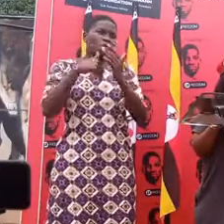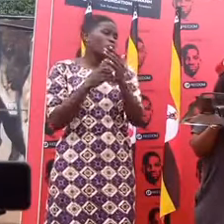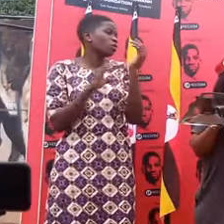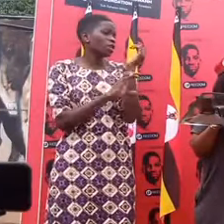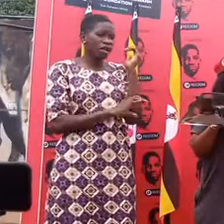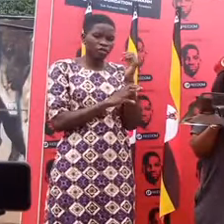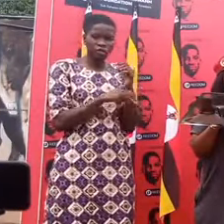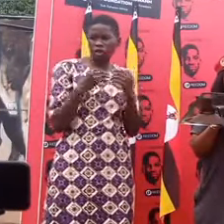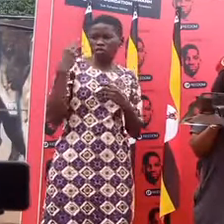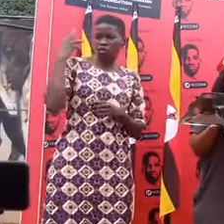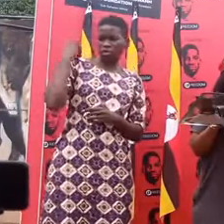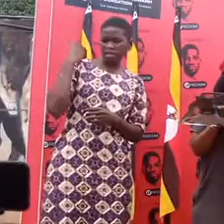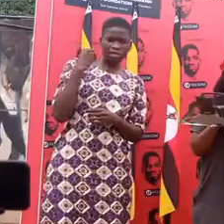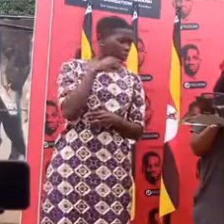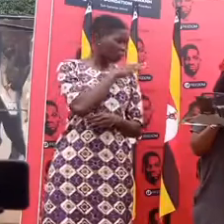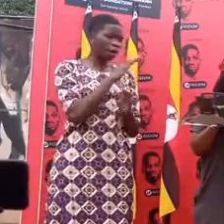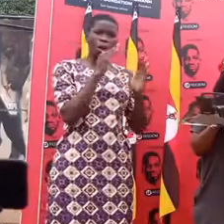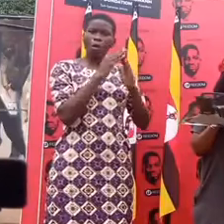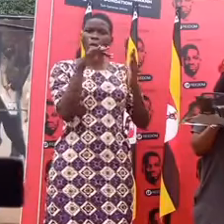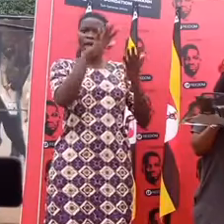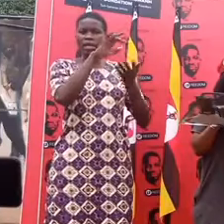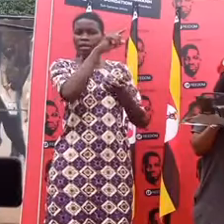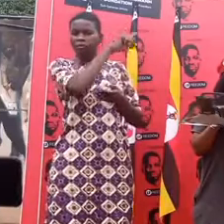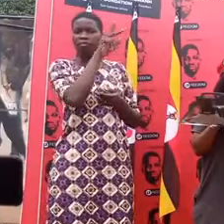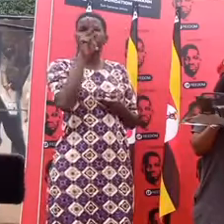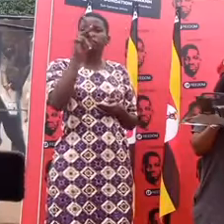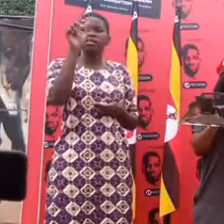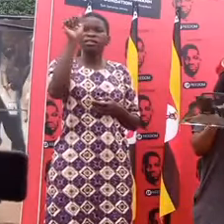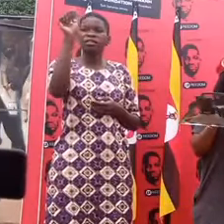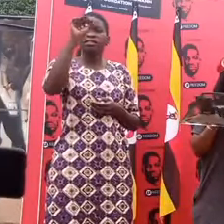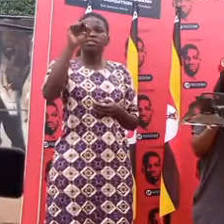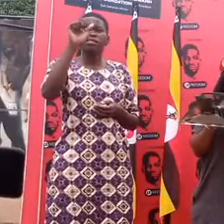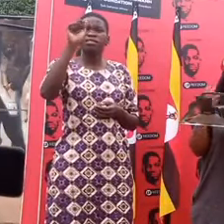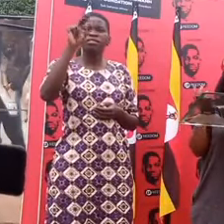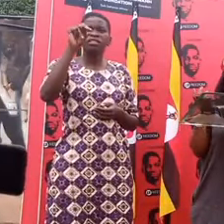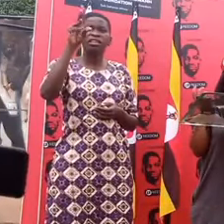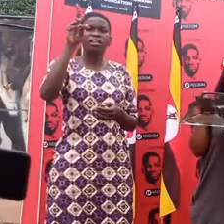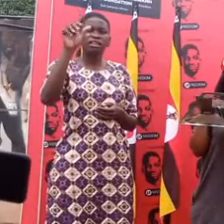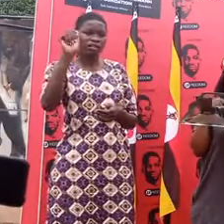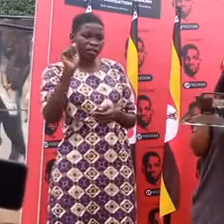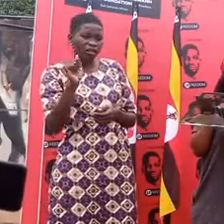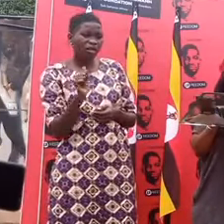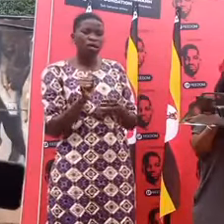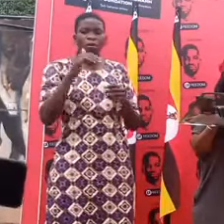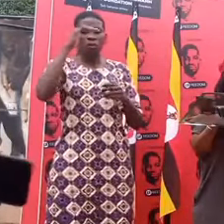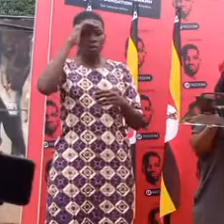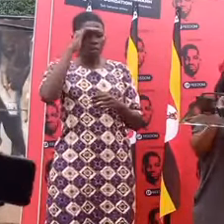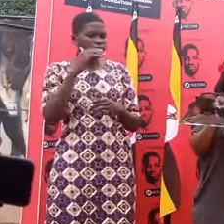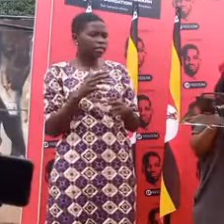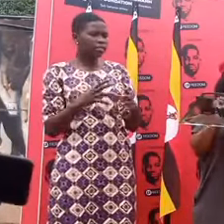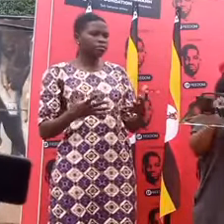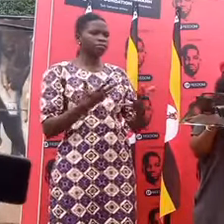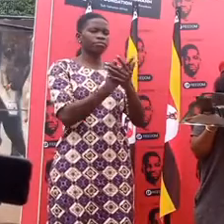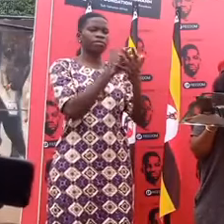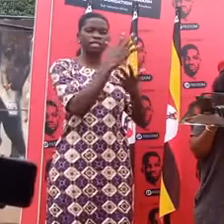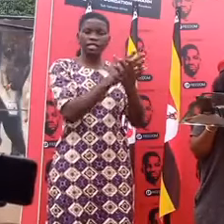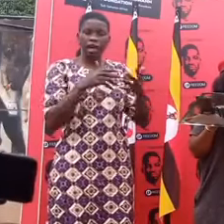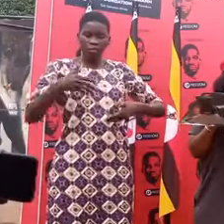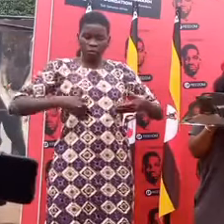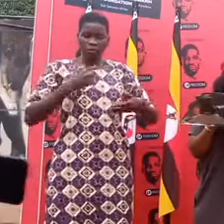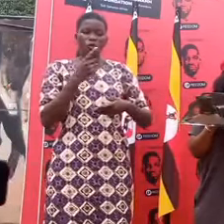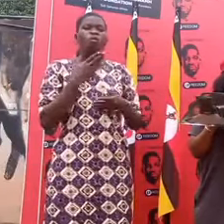Nyasri sendi wafe kasanda. Wali waba kuruka polisi wea kwa tanga. Bageza hako kutongola uho kukula uho